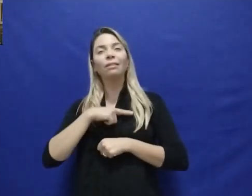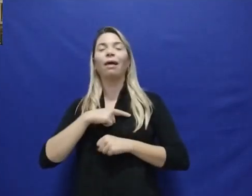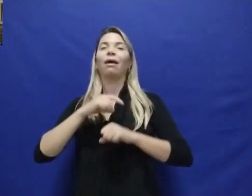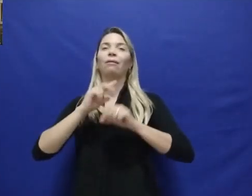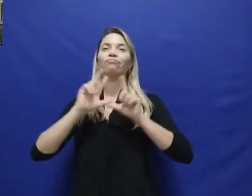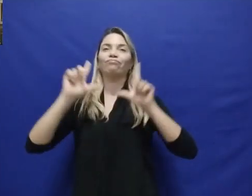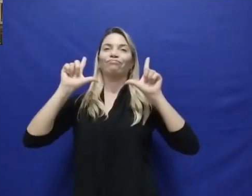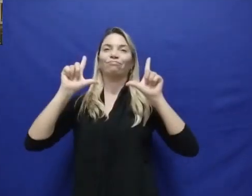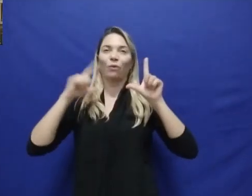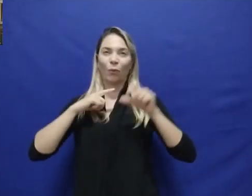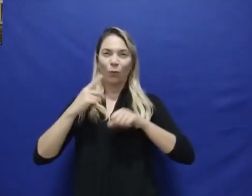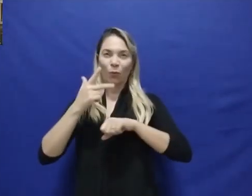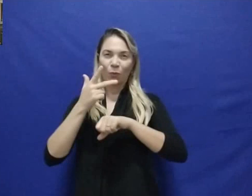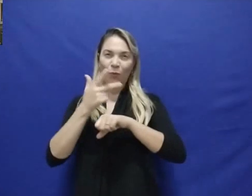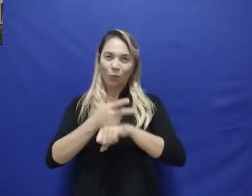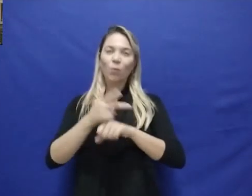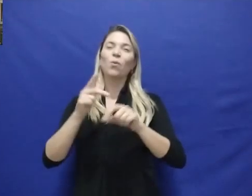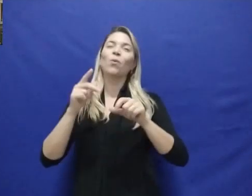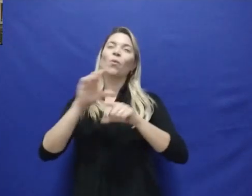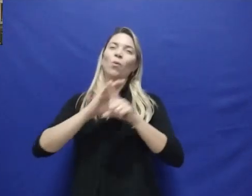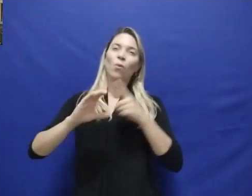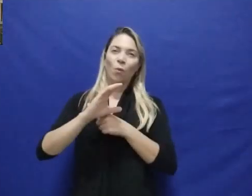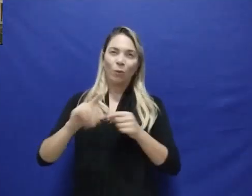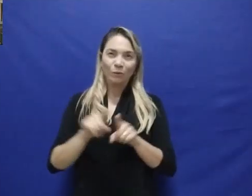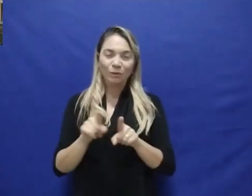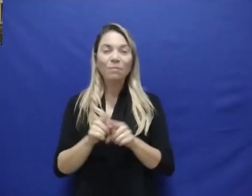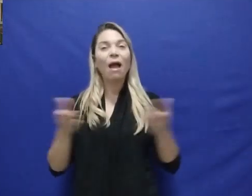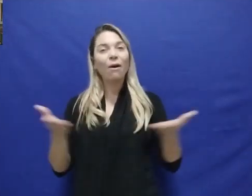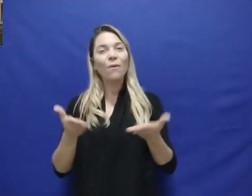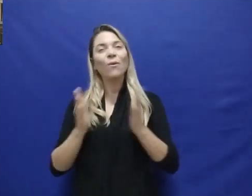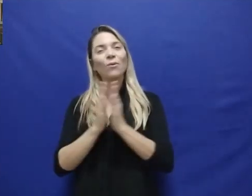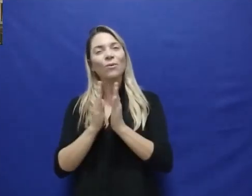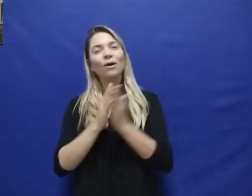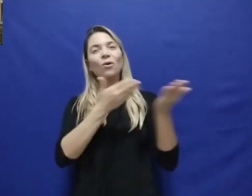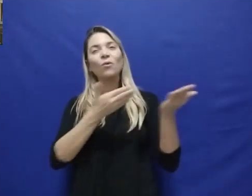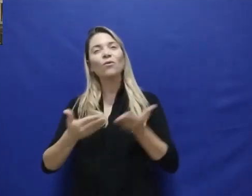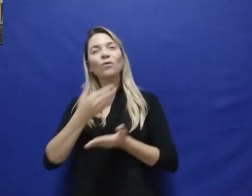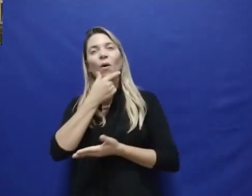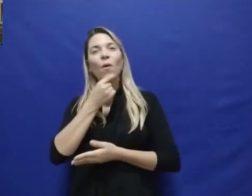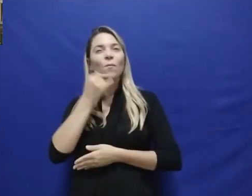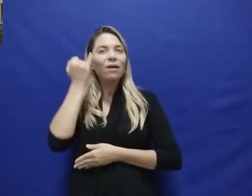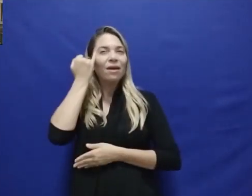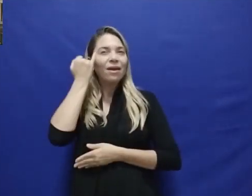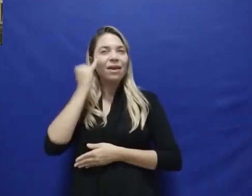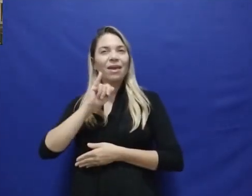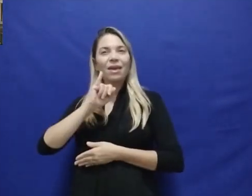ao Senhor nesse momento com o nosso ministro de Juventude, Igor.